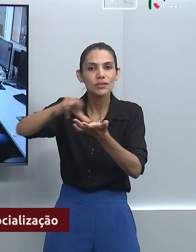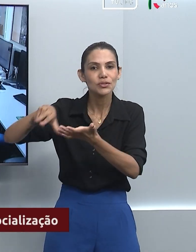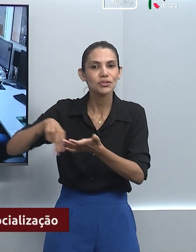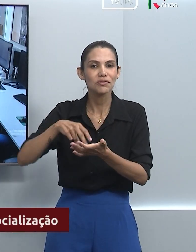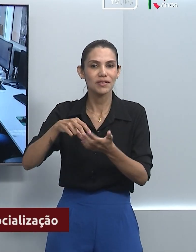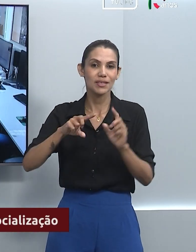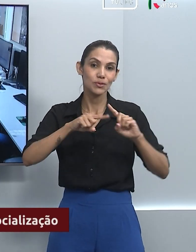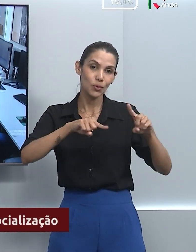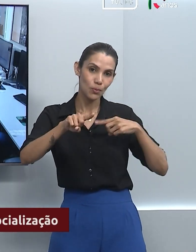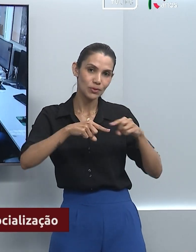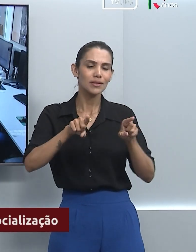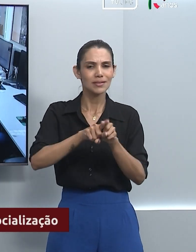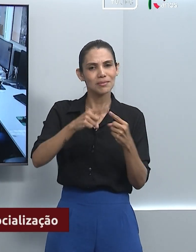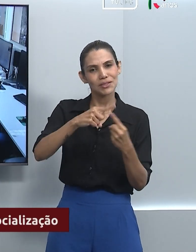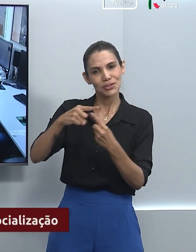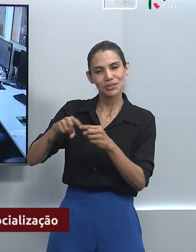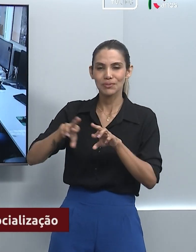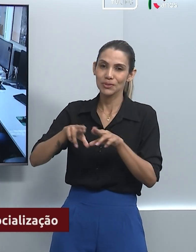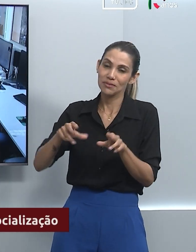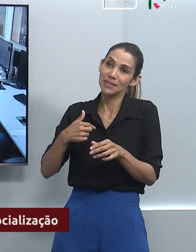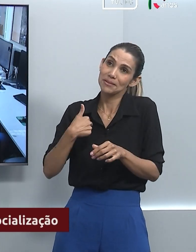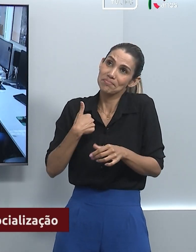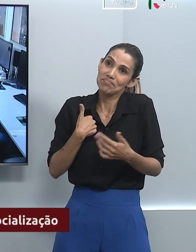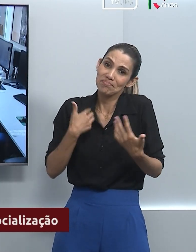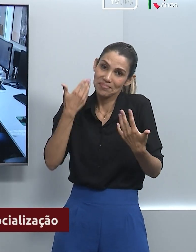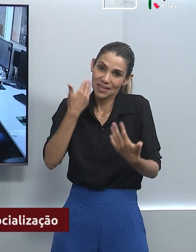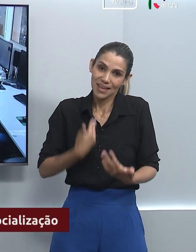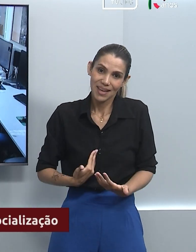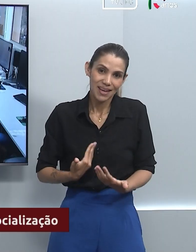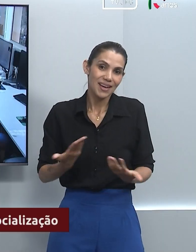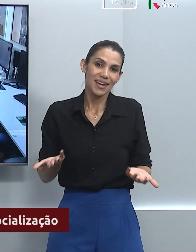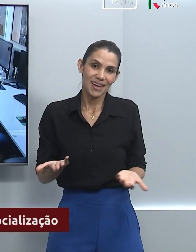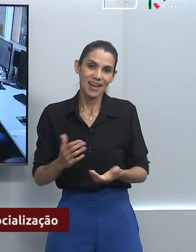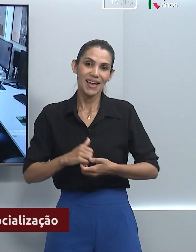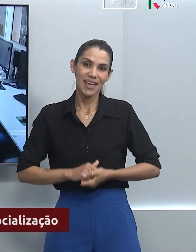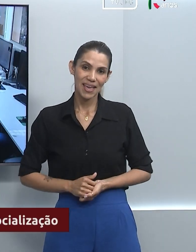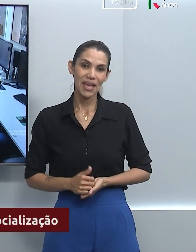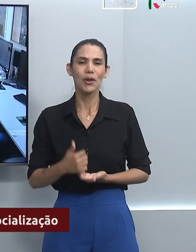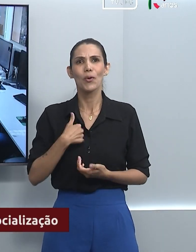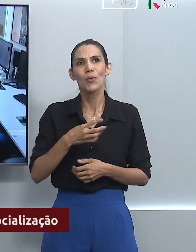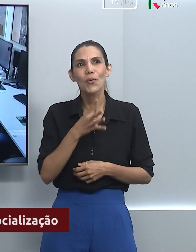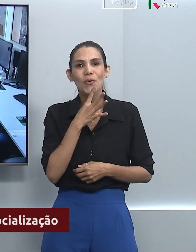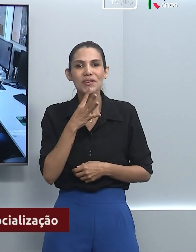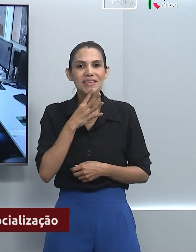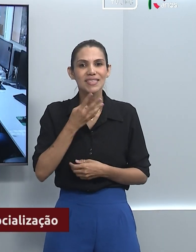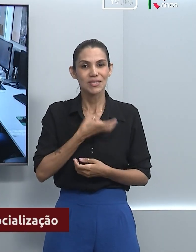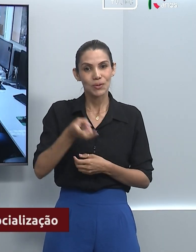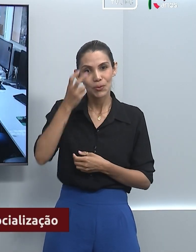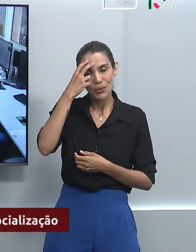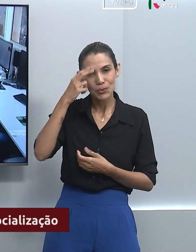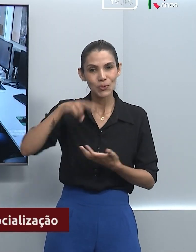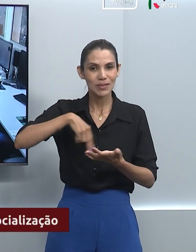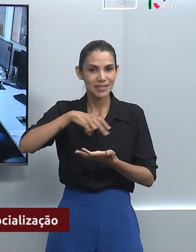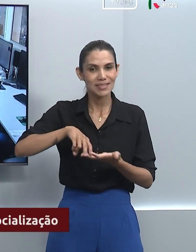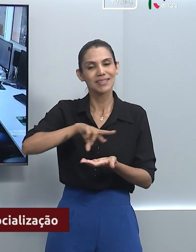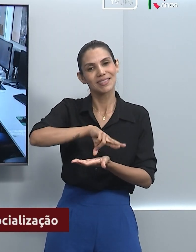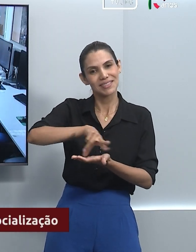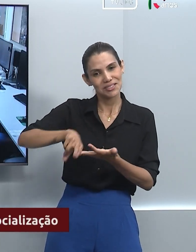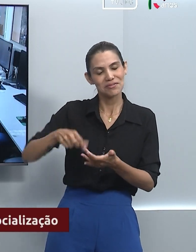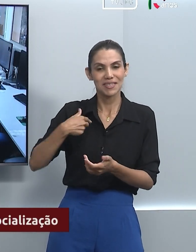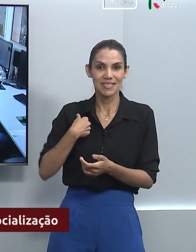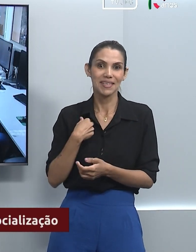conhecimento de outros estilos. Eu sou suspeita para falar, já que danço há alguns anos e pude conhecer muito das culturas das danças urbanas e do